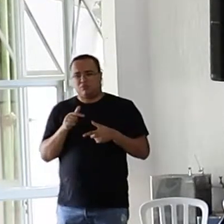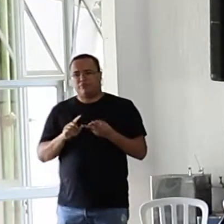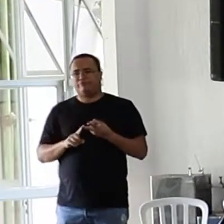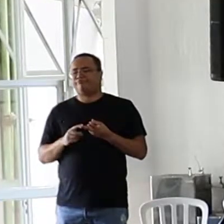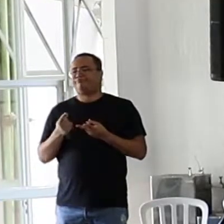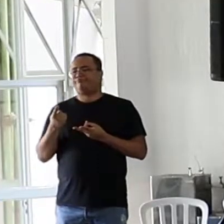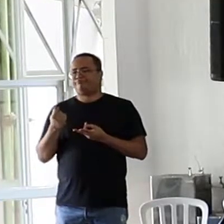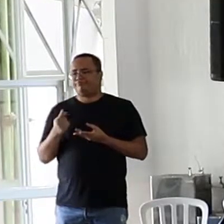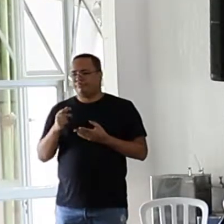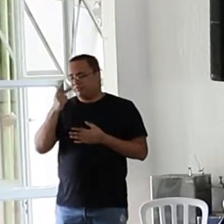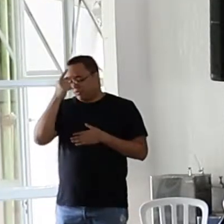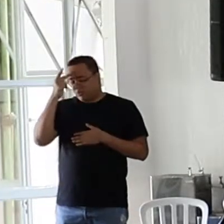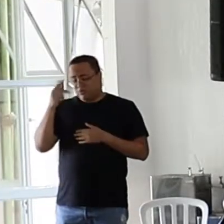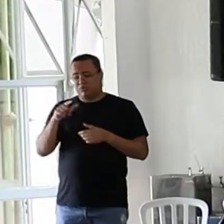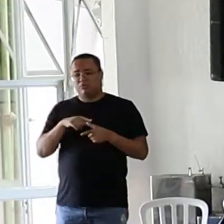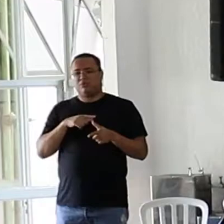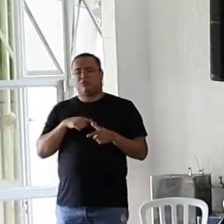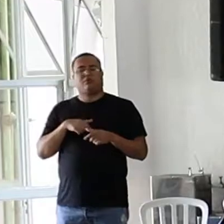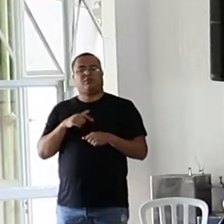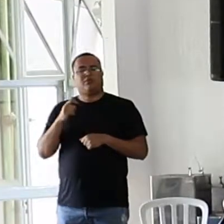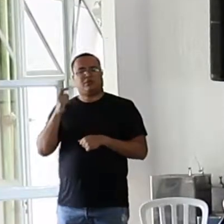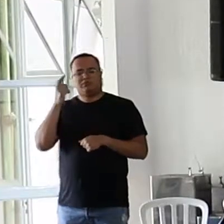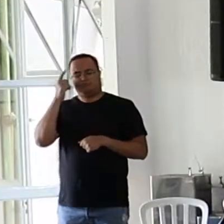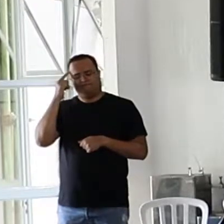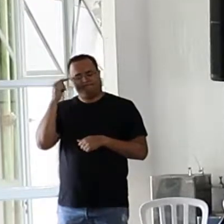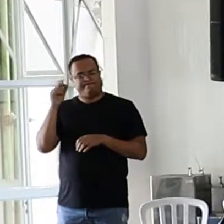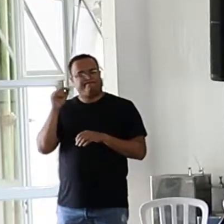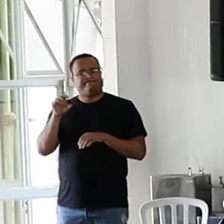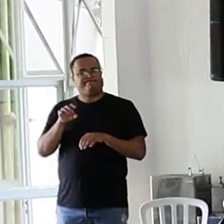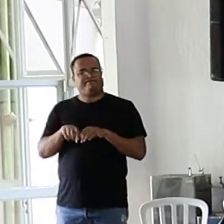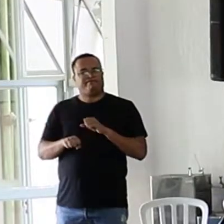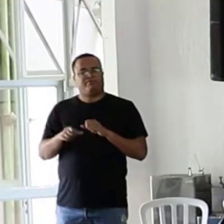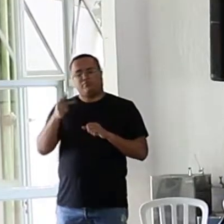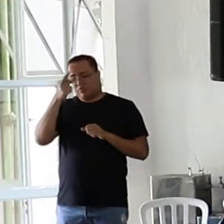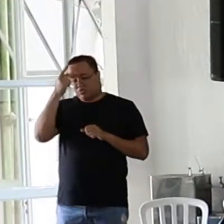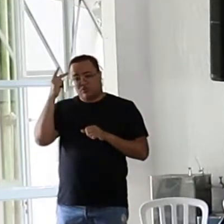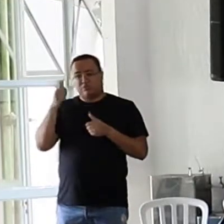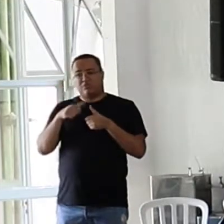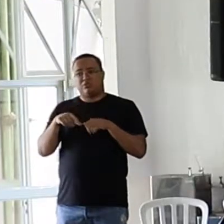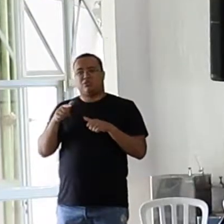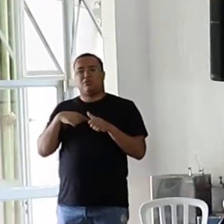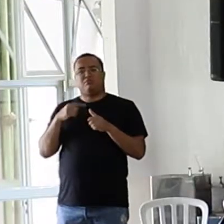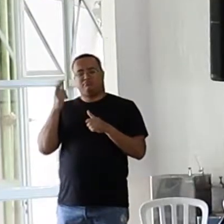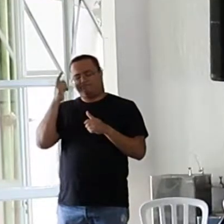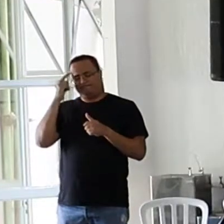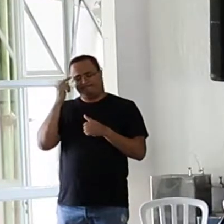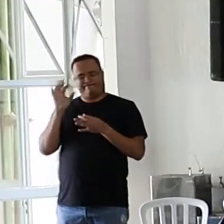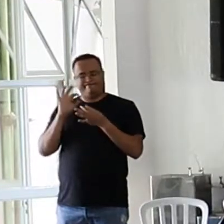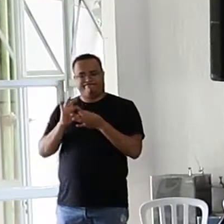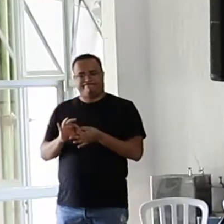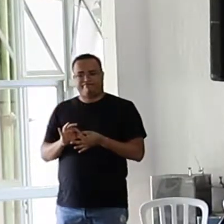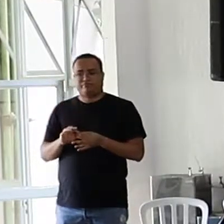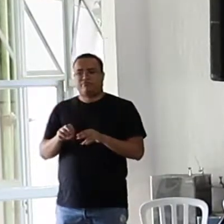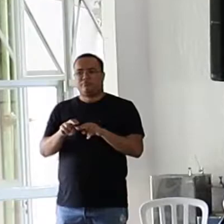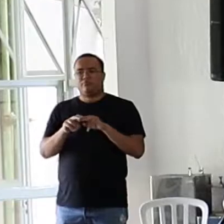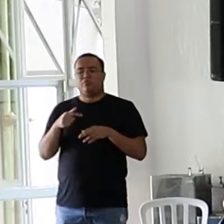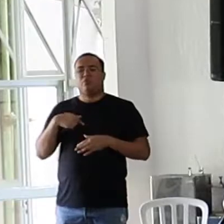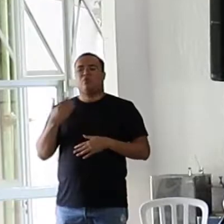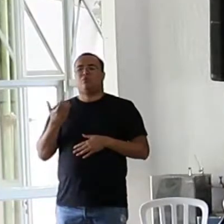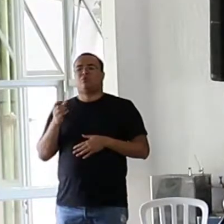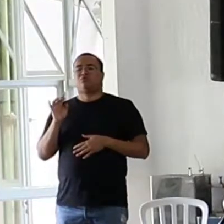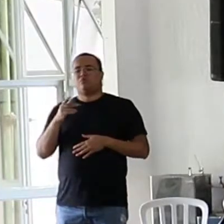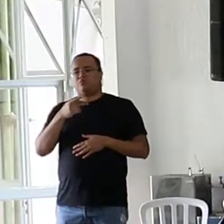certamente o turista que a visitar vai se sentir tão feliz quanto e o conceito de cidades inteligentes